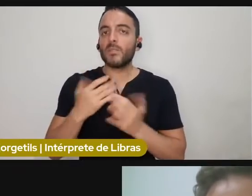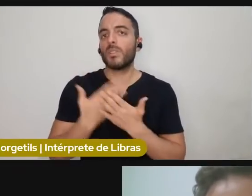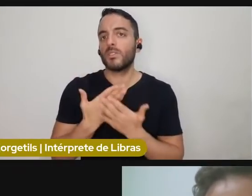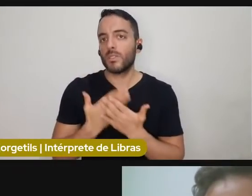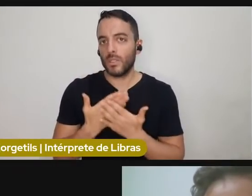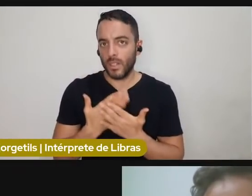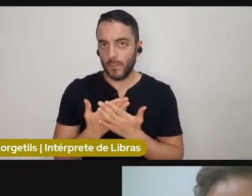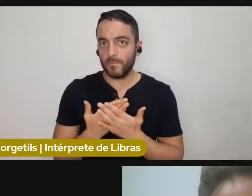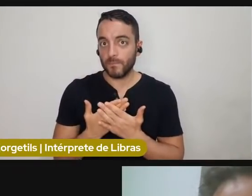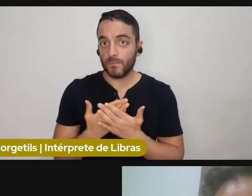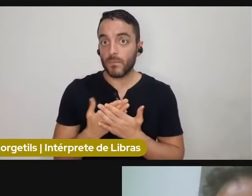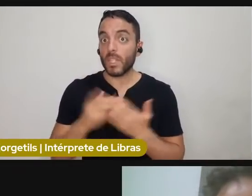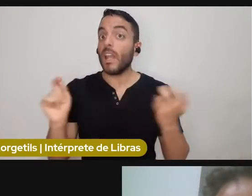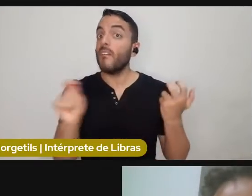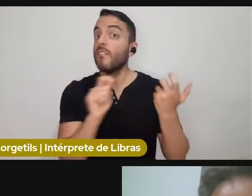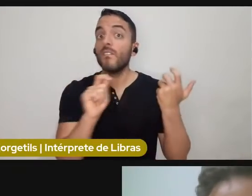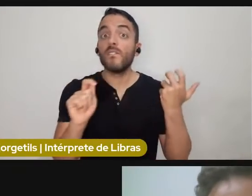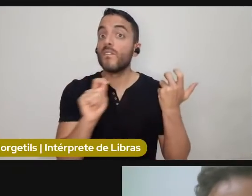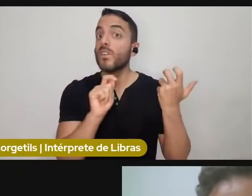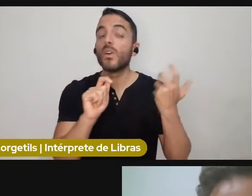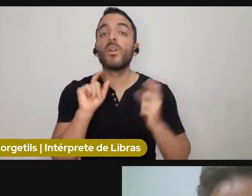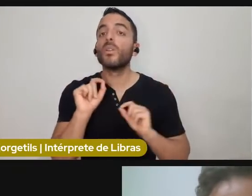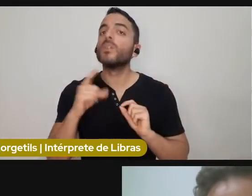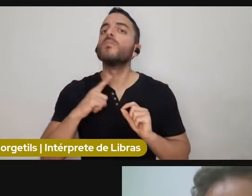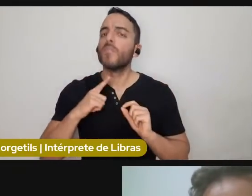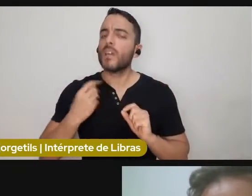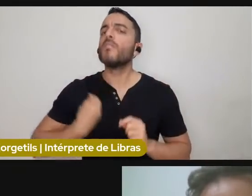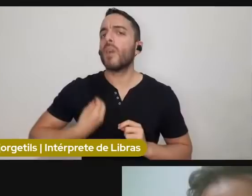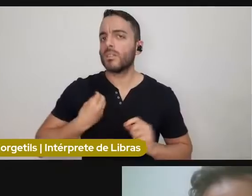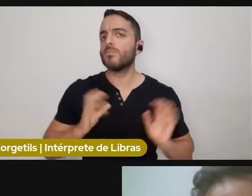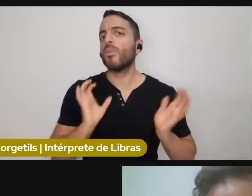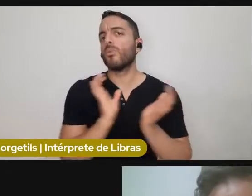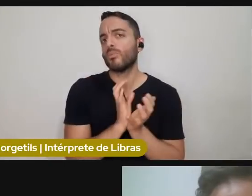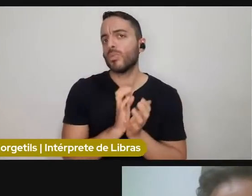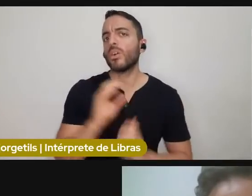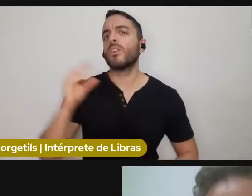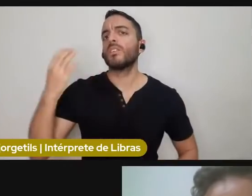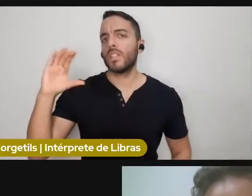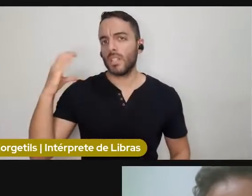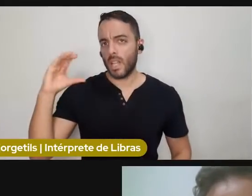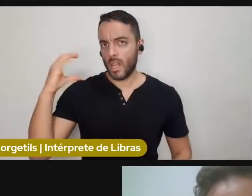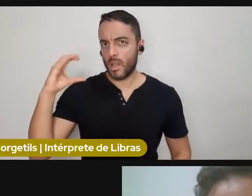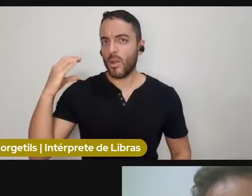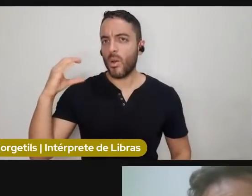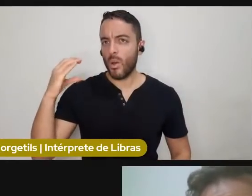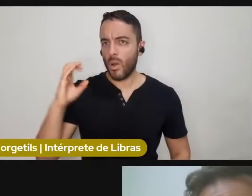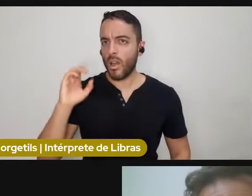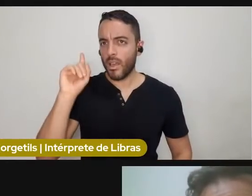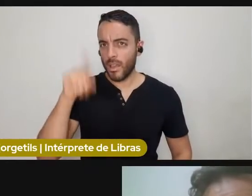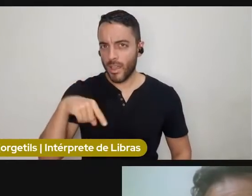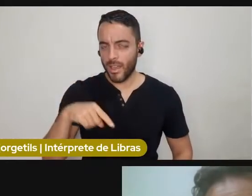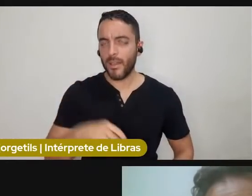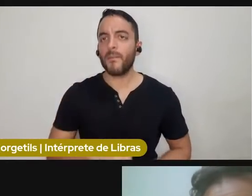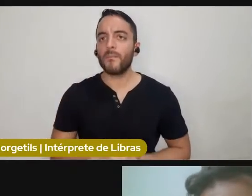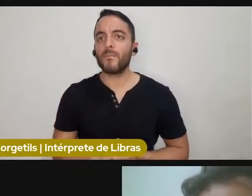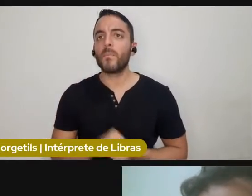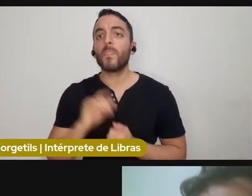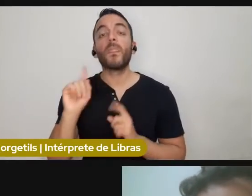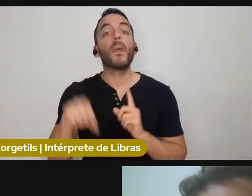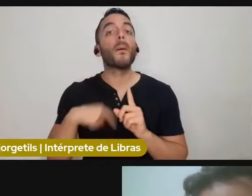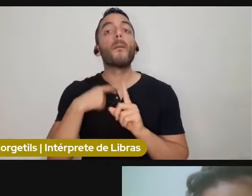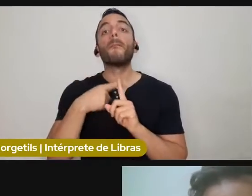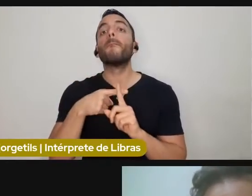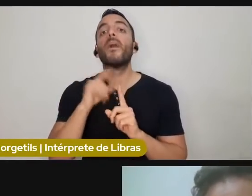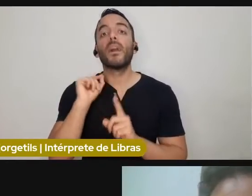fez parte de orquestras em Niterói, se eu não me engano. E além desse diferencial,